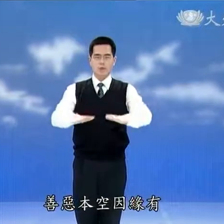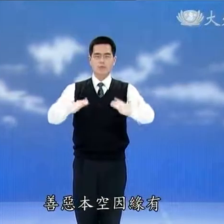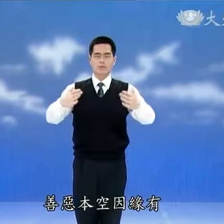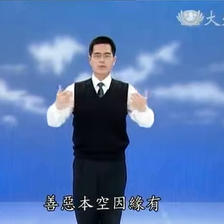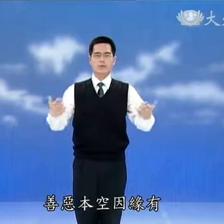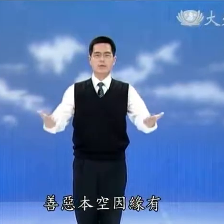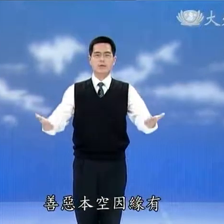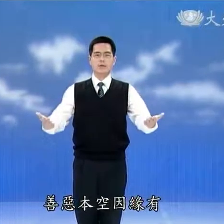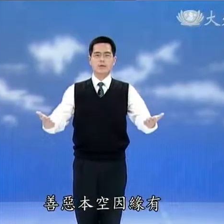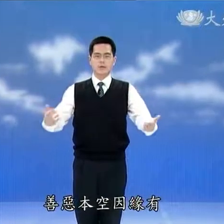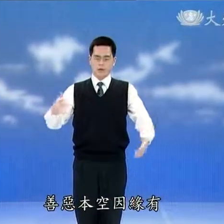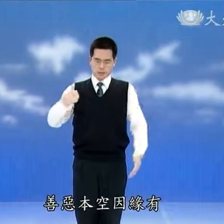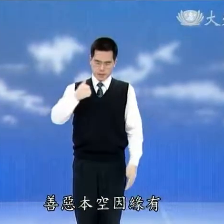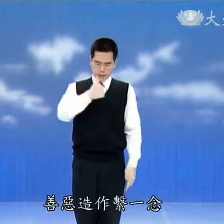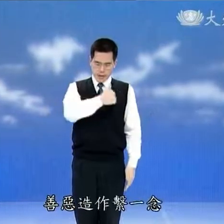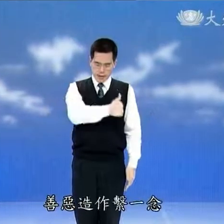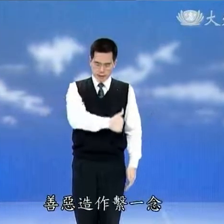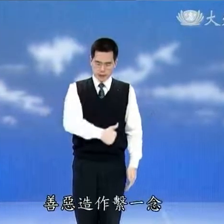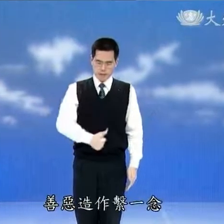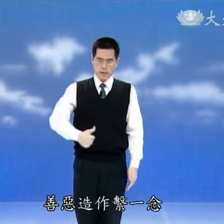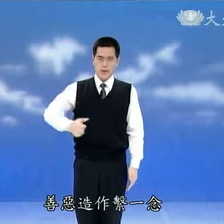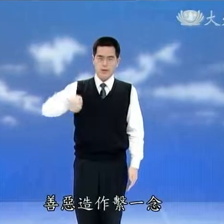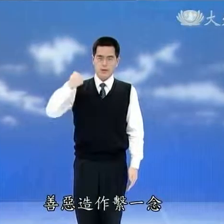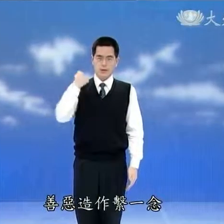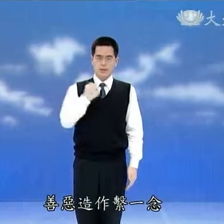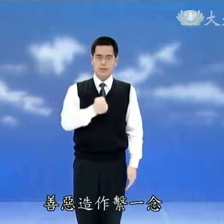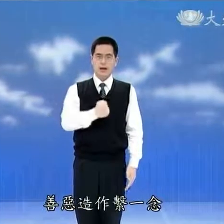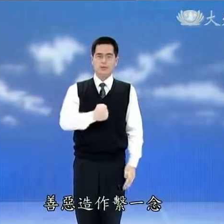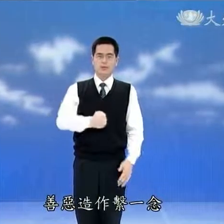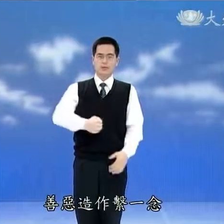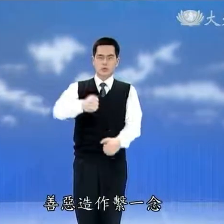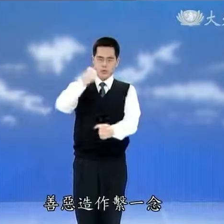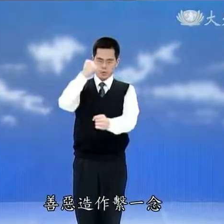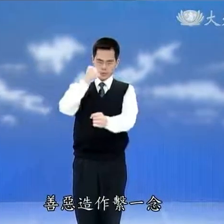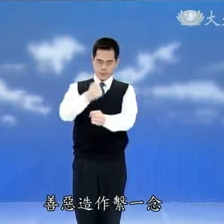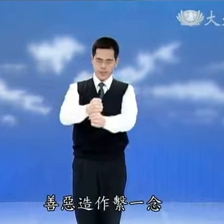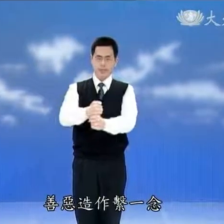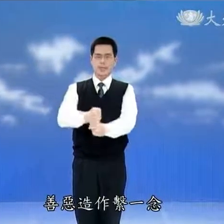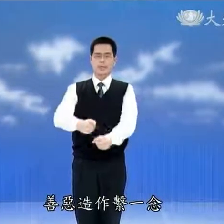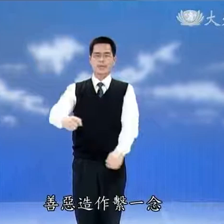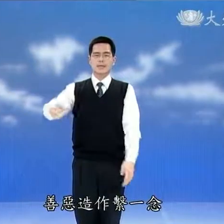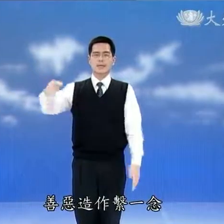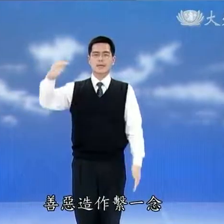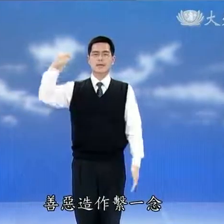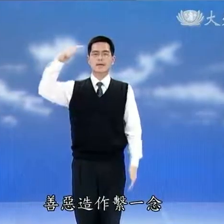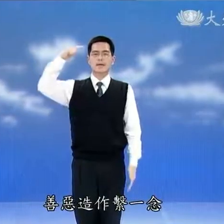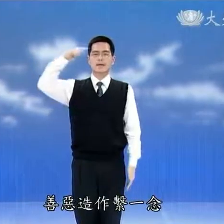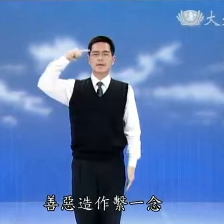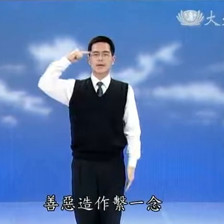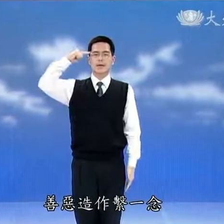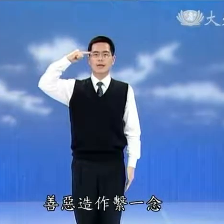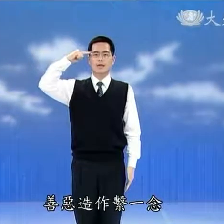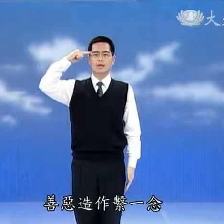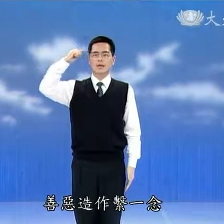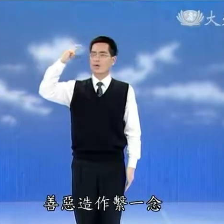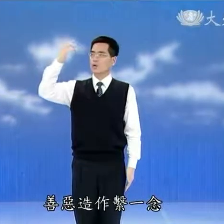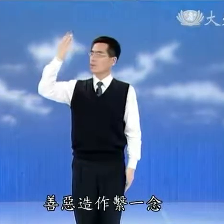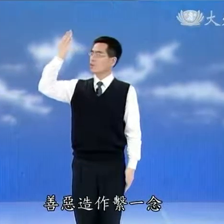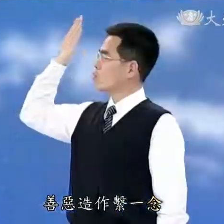有，善恶造作系一念，